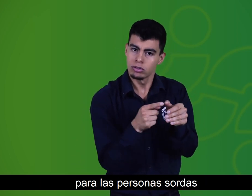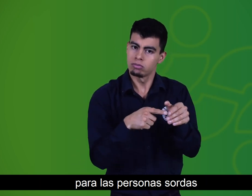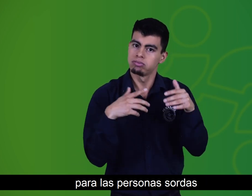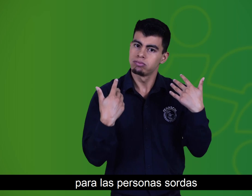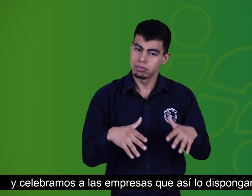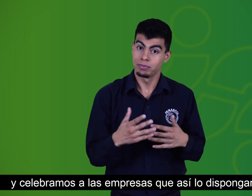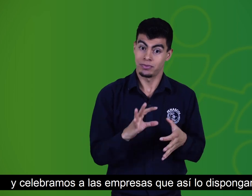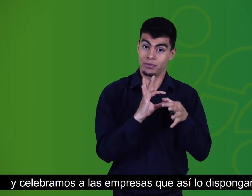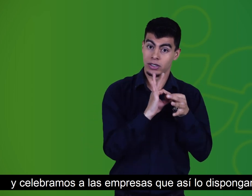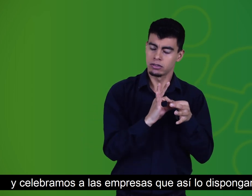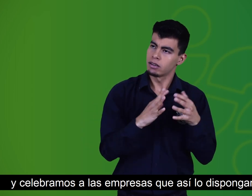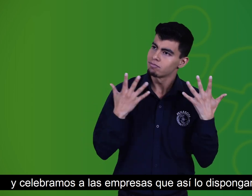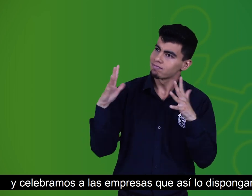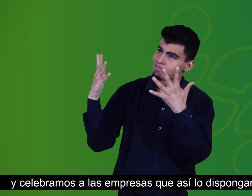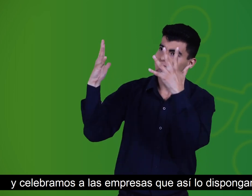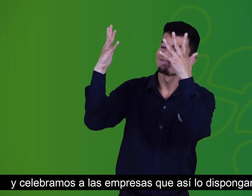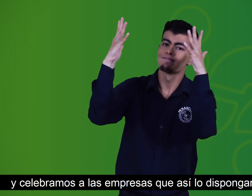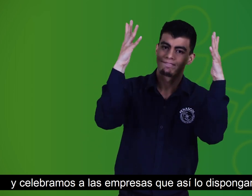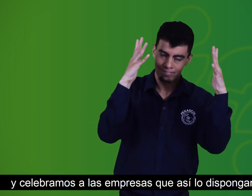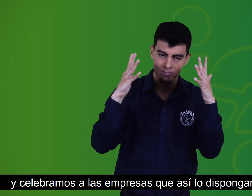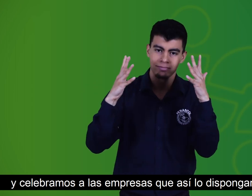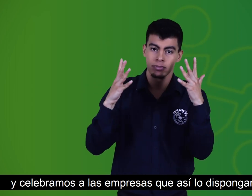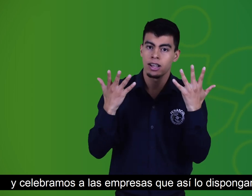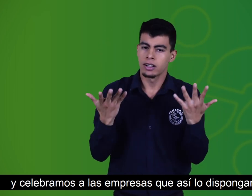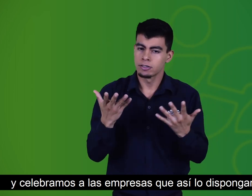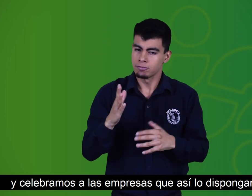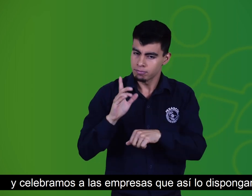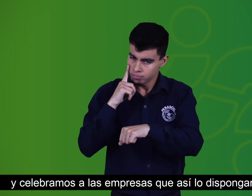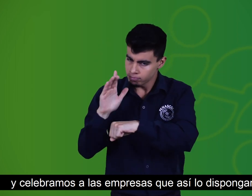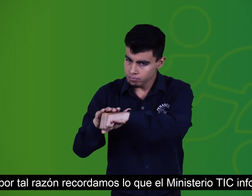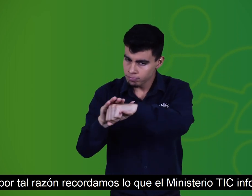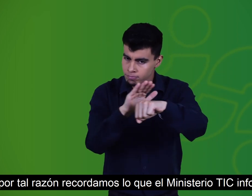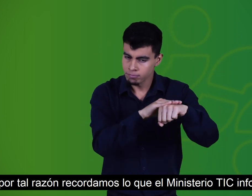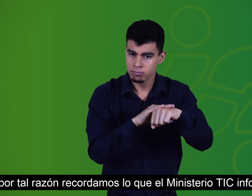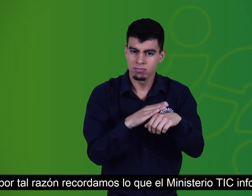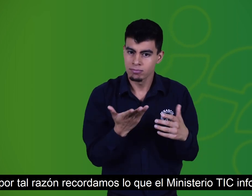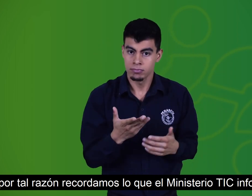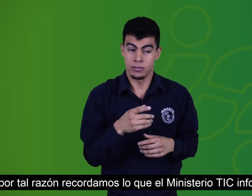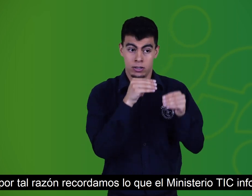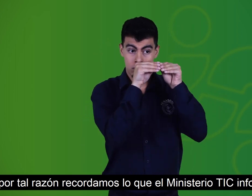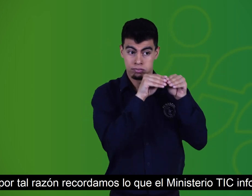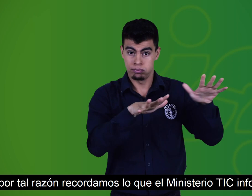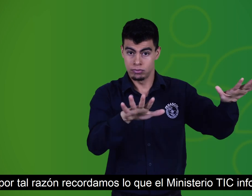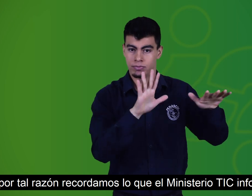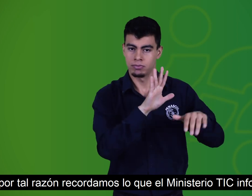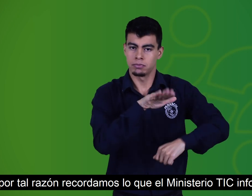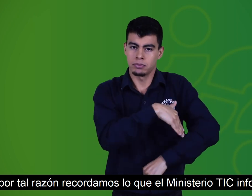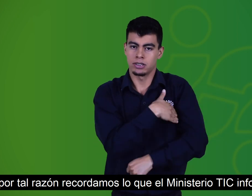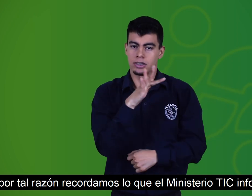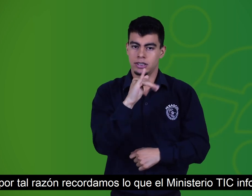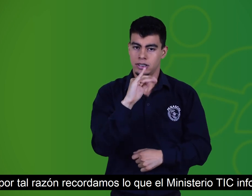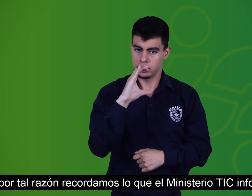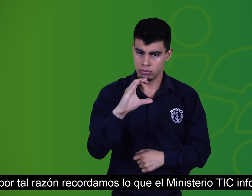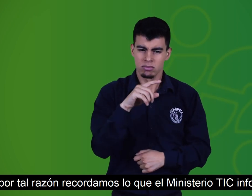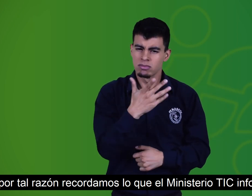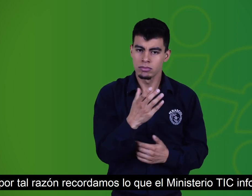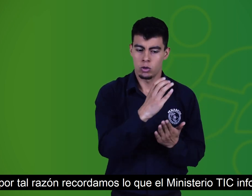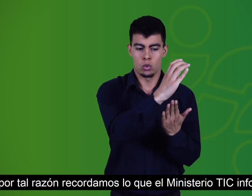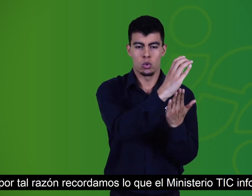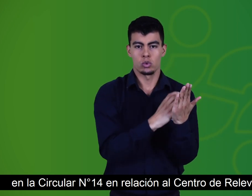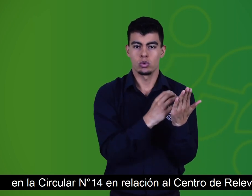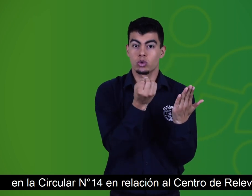sordas y celebramos a las empresas que así lo dispongan. Por tal razón recordamos lo que el Ministerio TIC